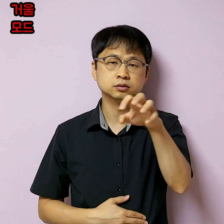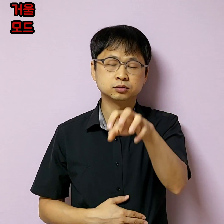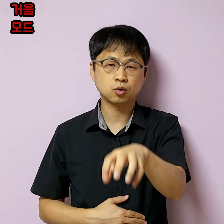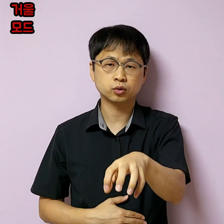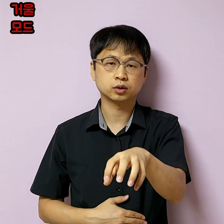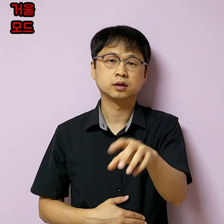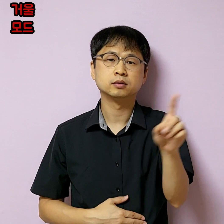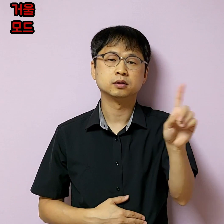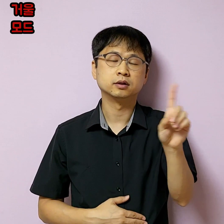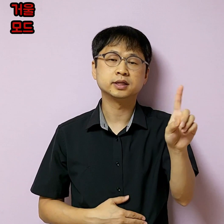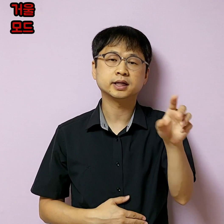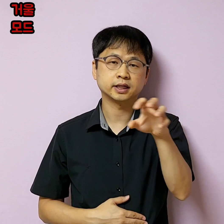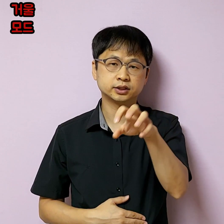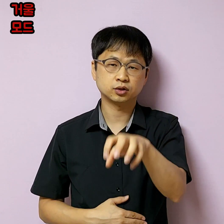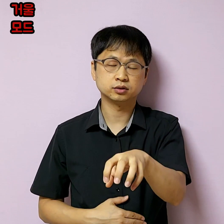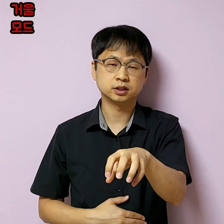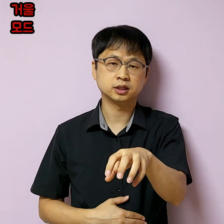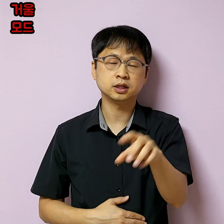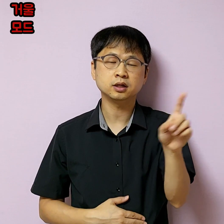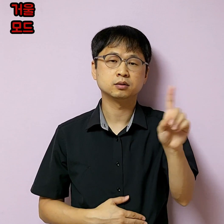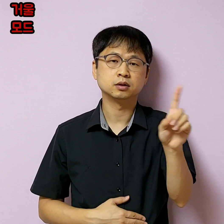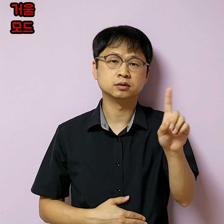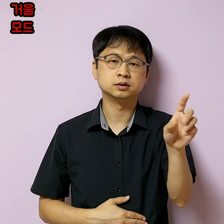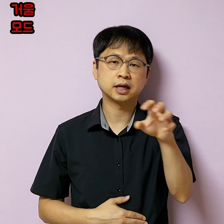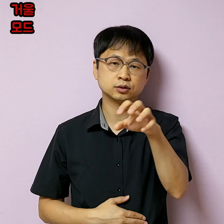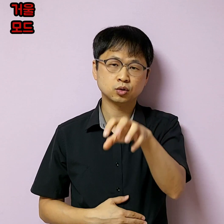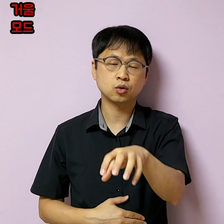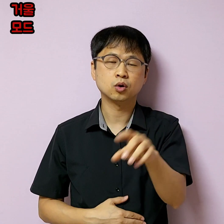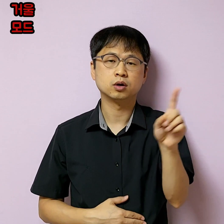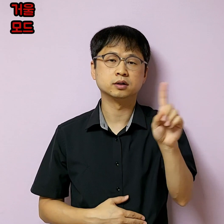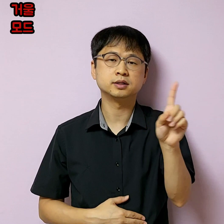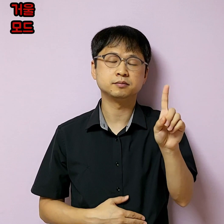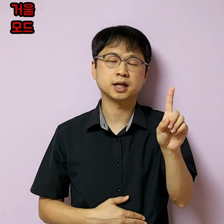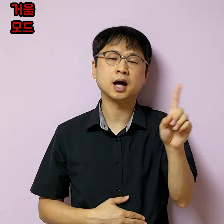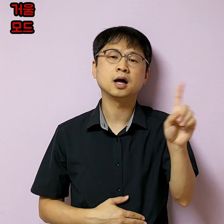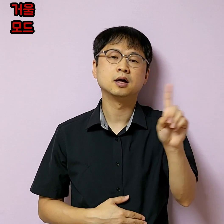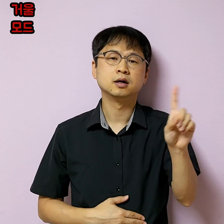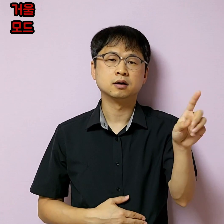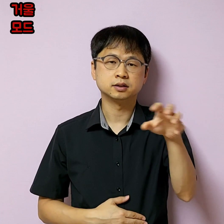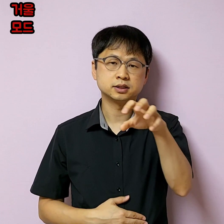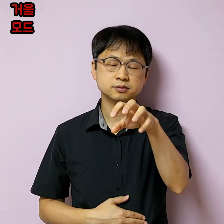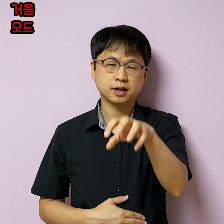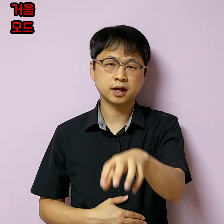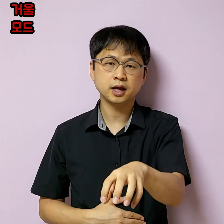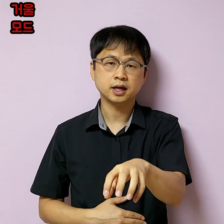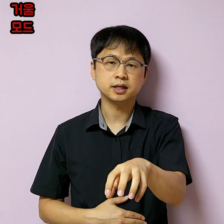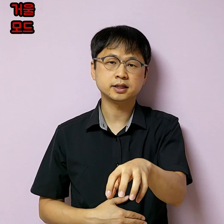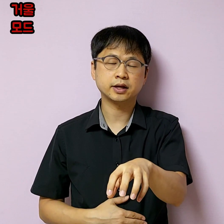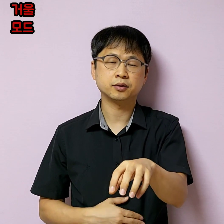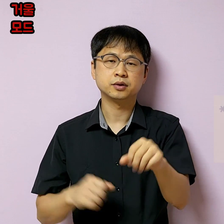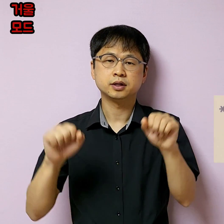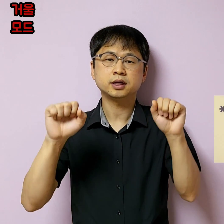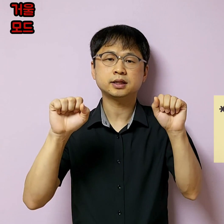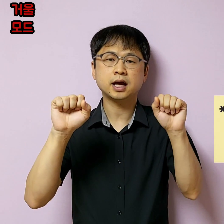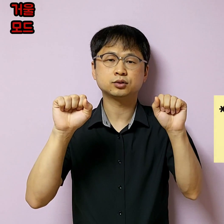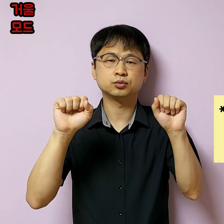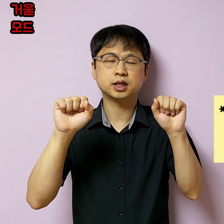어느 곳, 어디가 되겠죠. 어디, 어느 장소, 어디입니다. 어디쯤에 있나요? 있다,